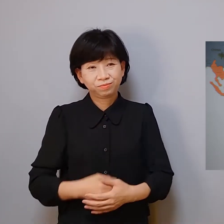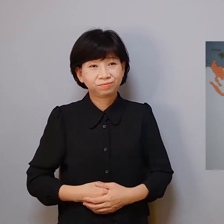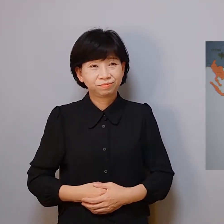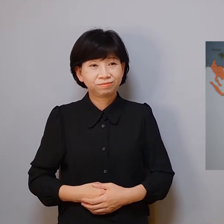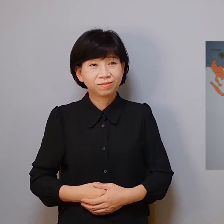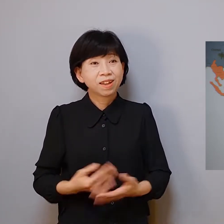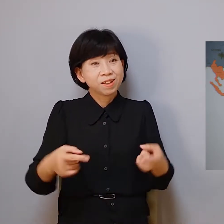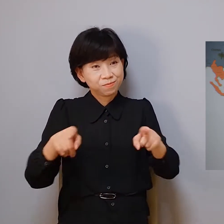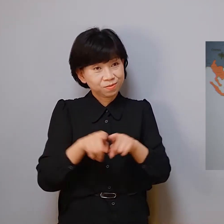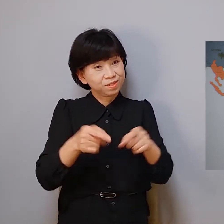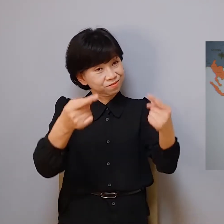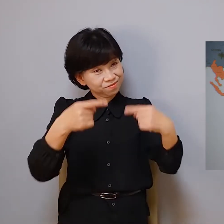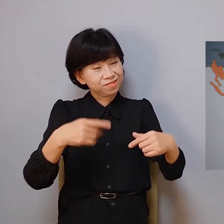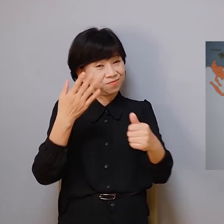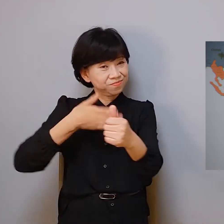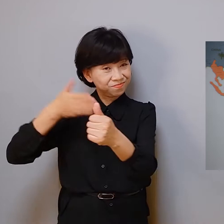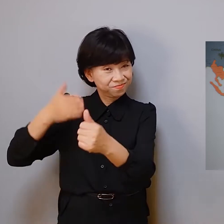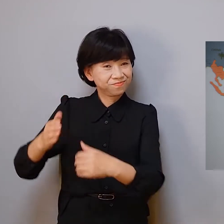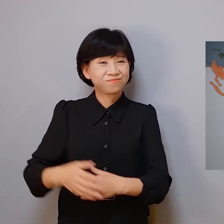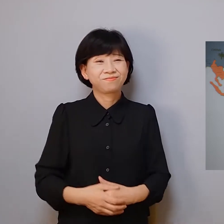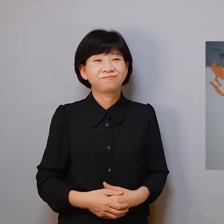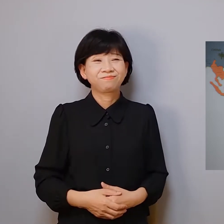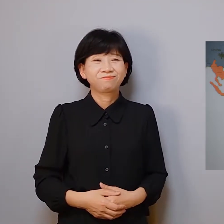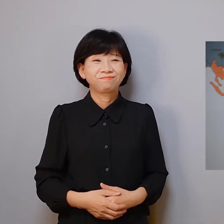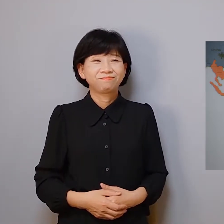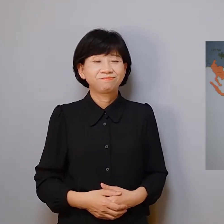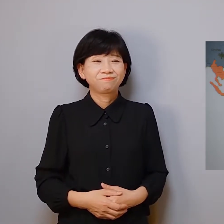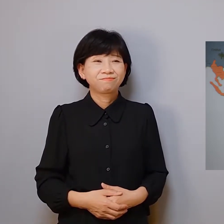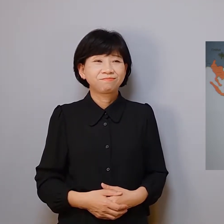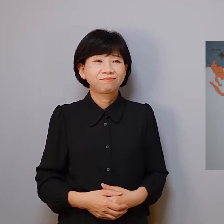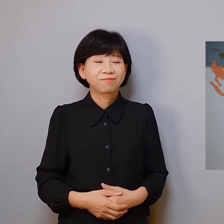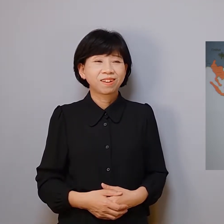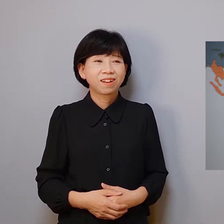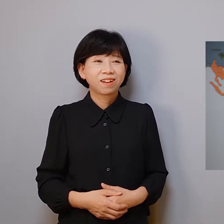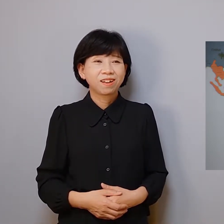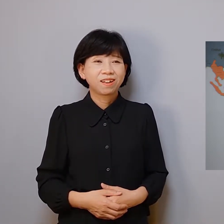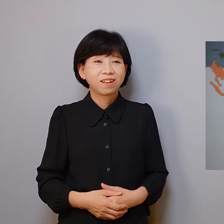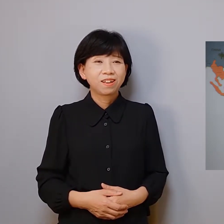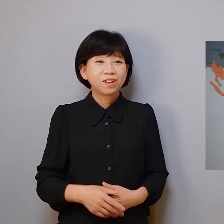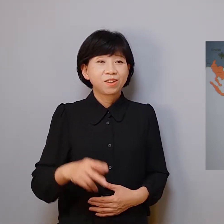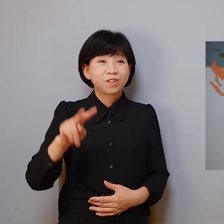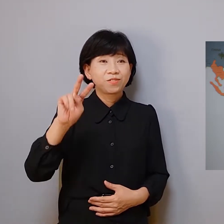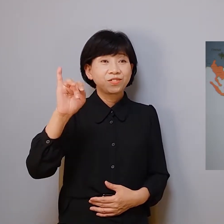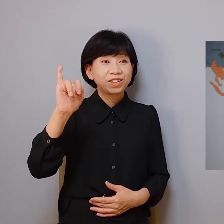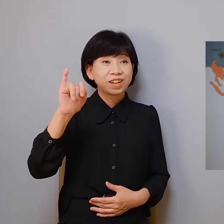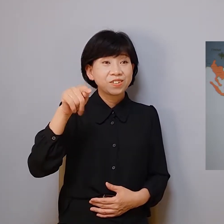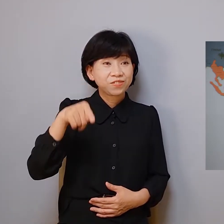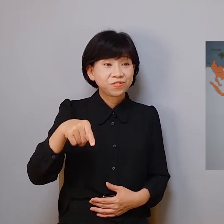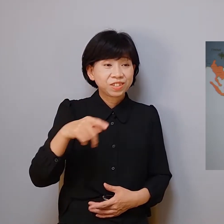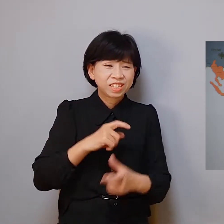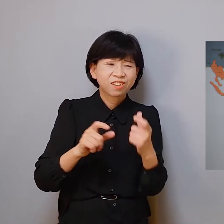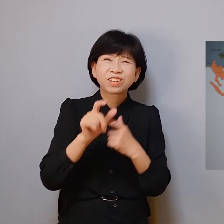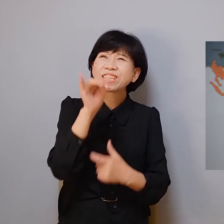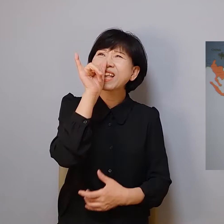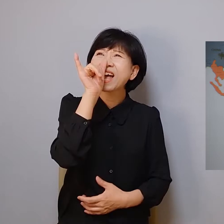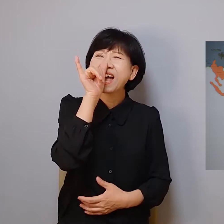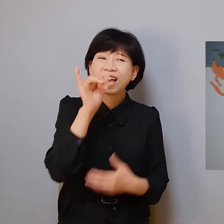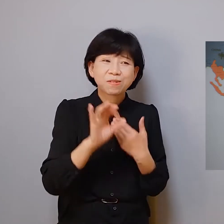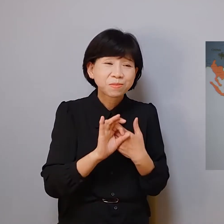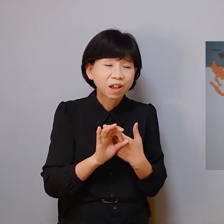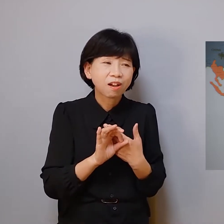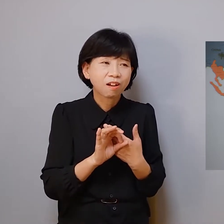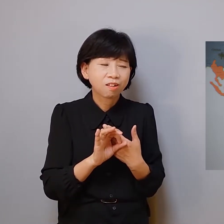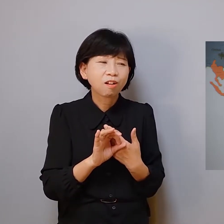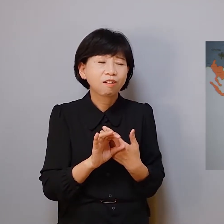여러분 같이 좀 기도해 주시면 좋겠고요. 우리 더 VIP 작정을 하실 분들은 물론 작정